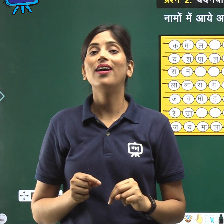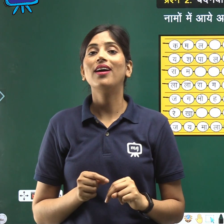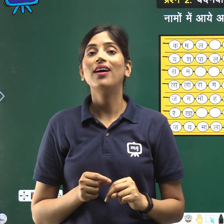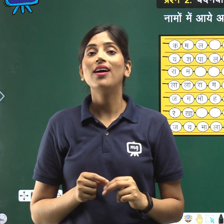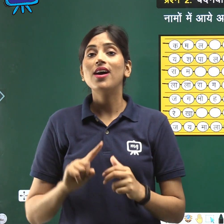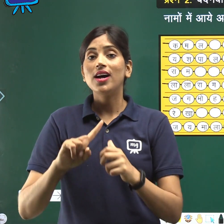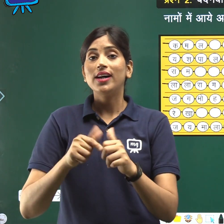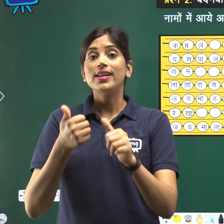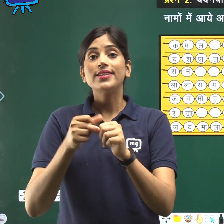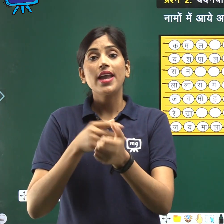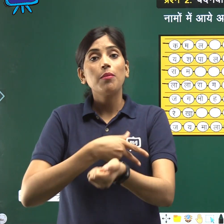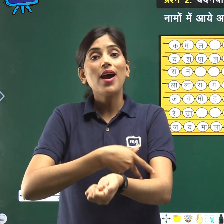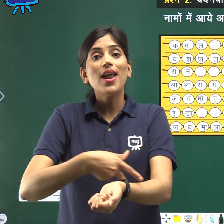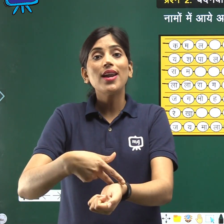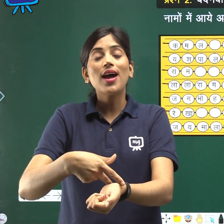जयमाला।